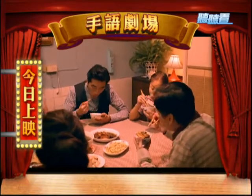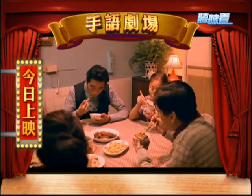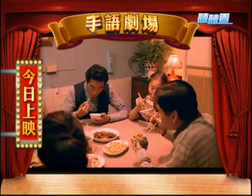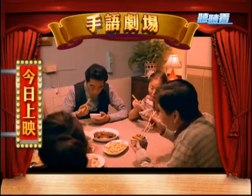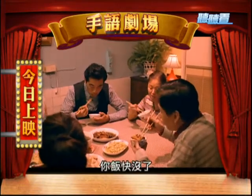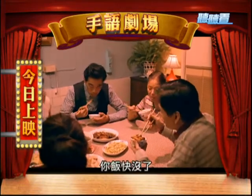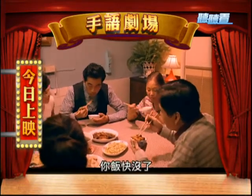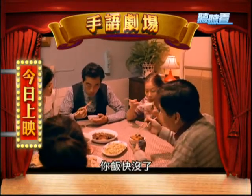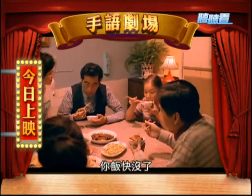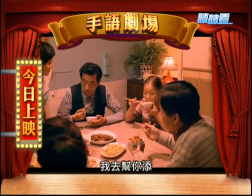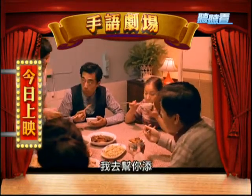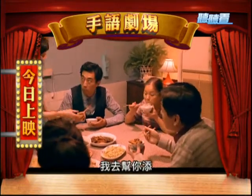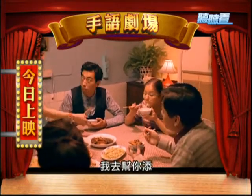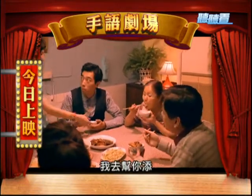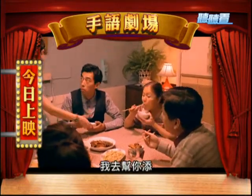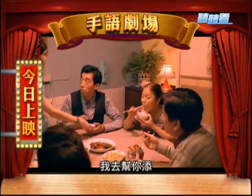你饭快没了，我帮你添。